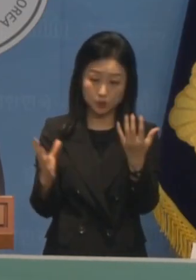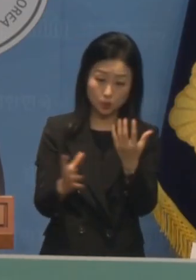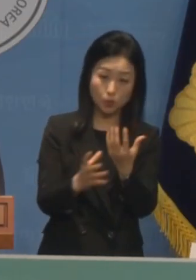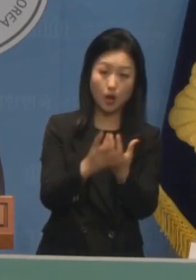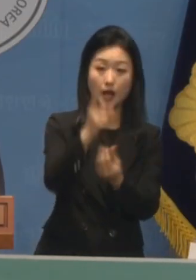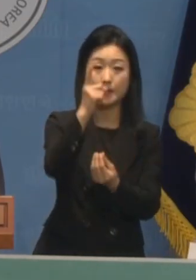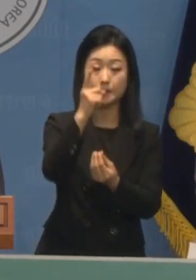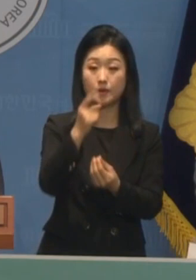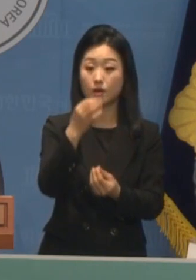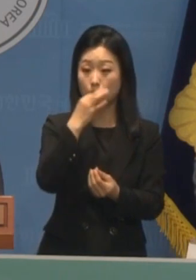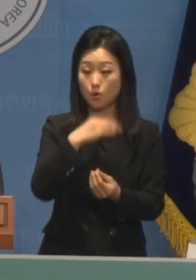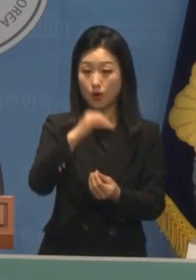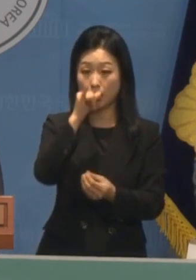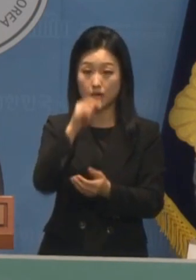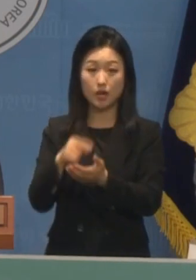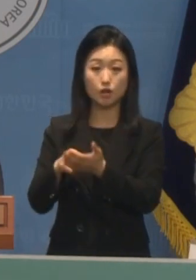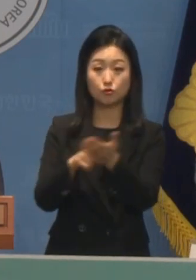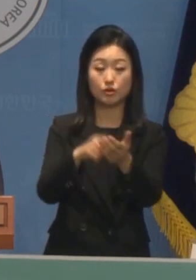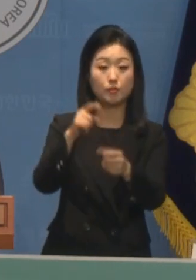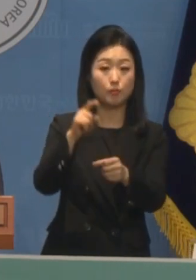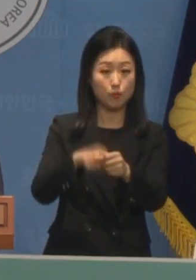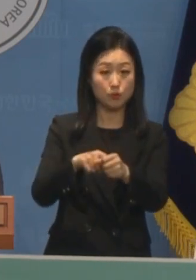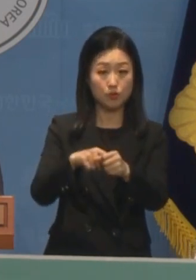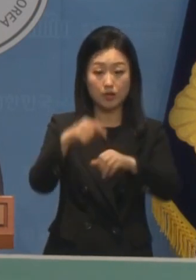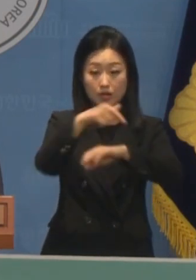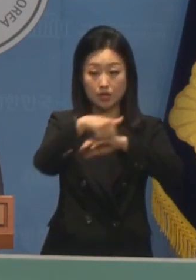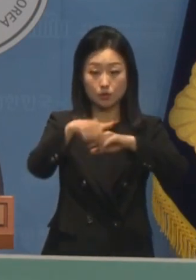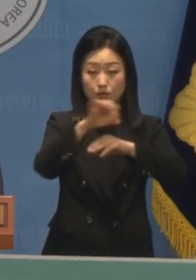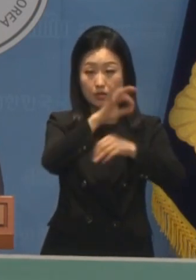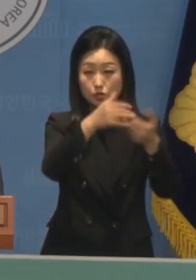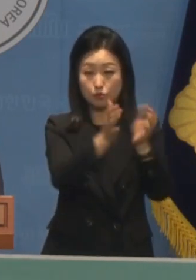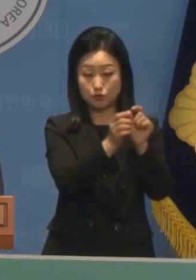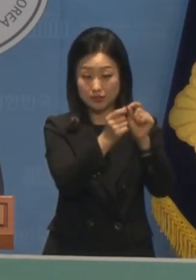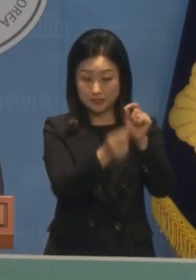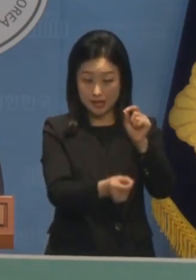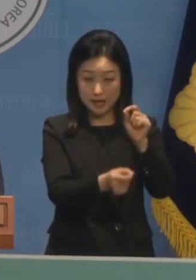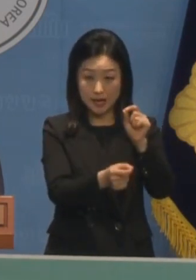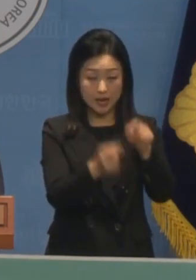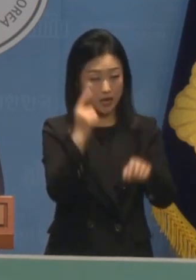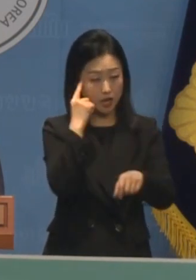통합적이고 효율적으로 추진하기 위해서 기획재정부 산하에